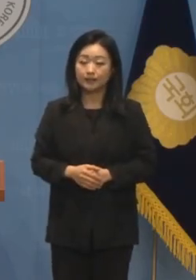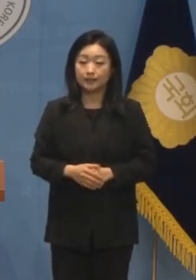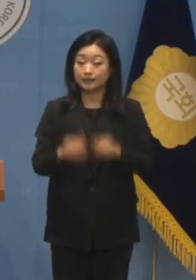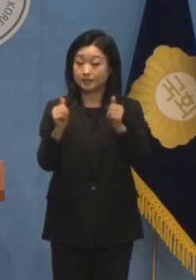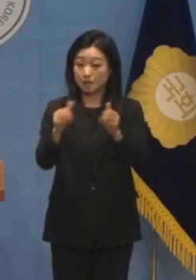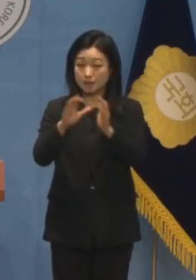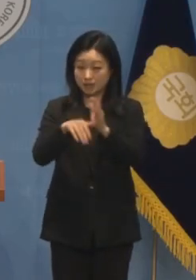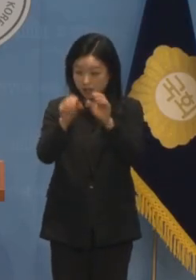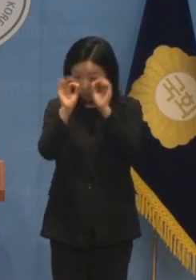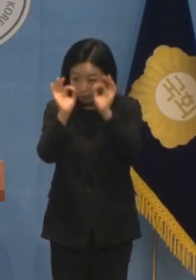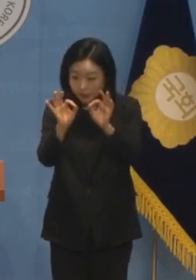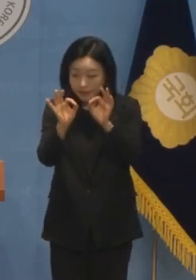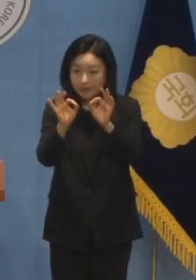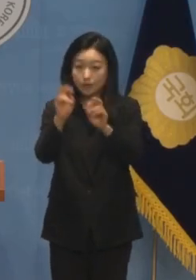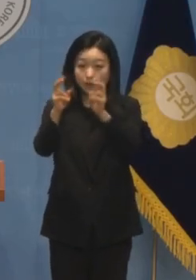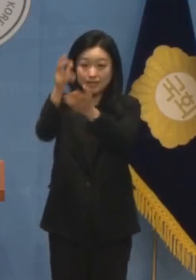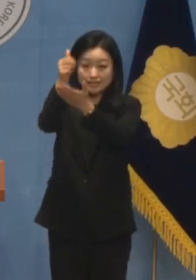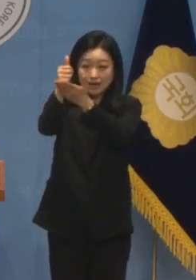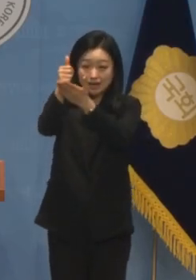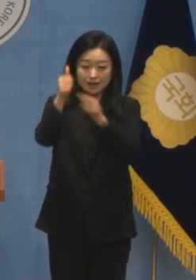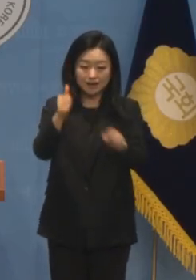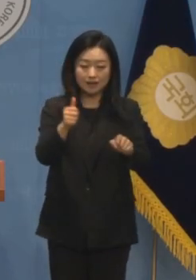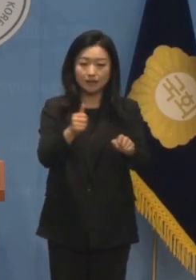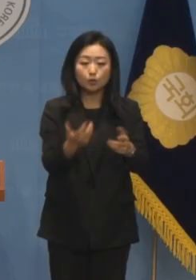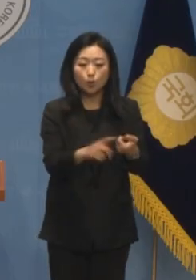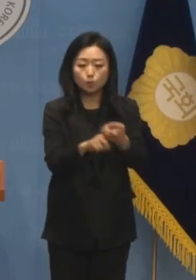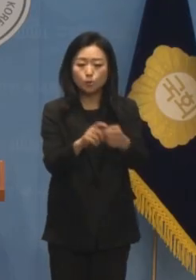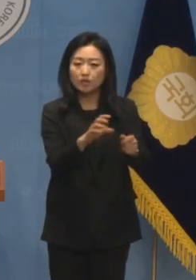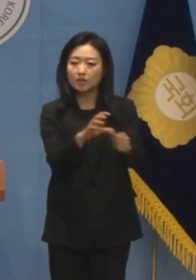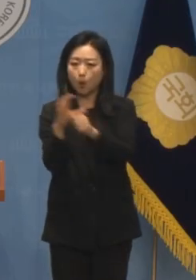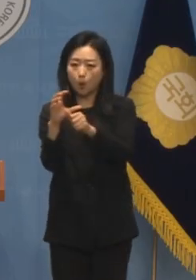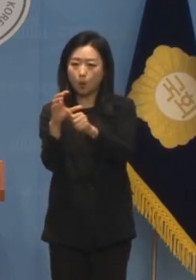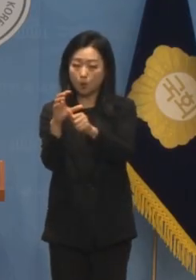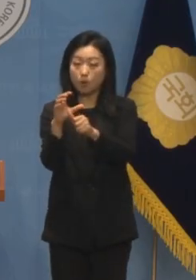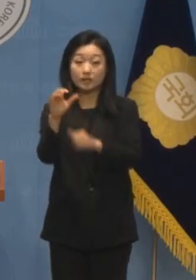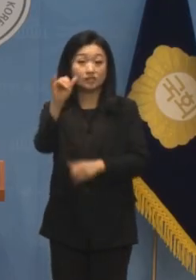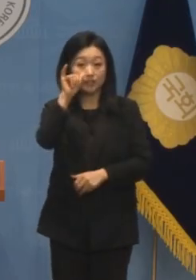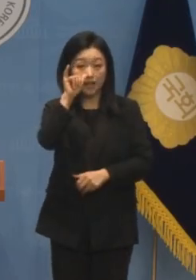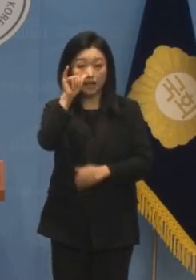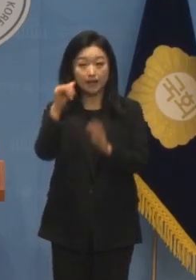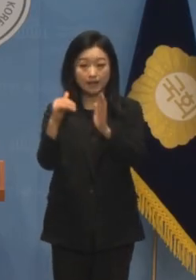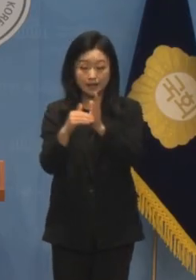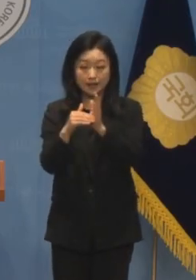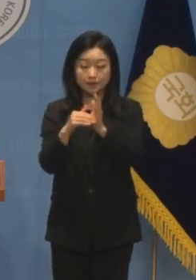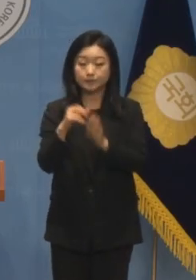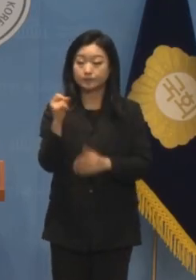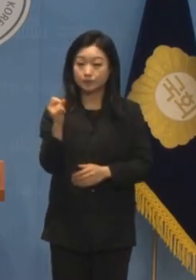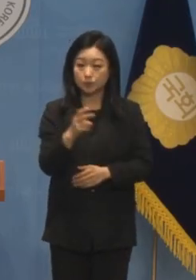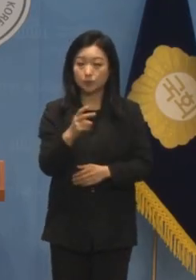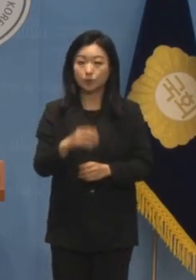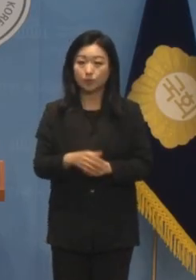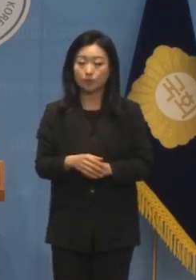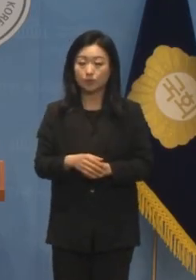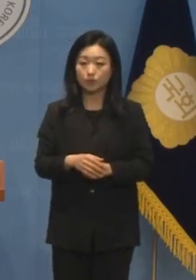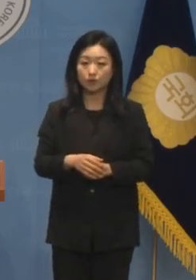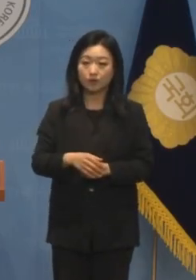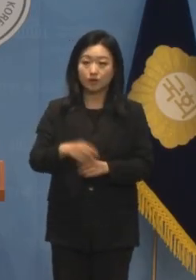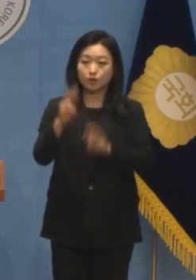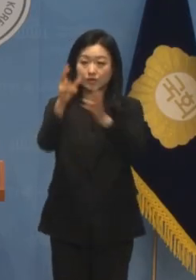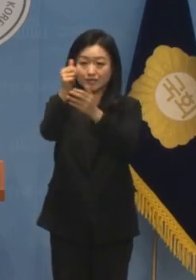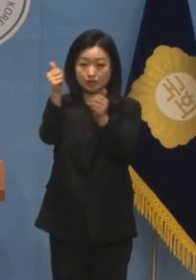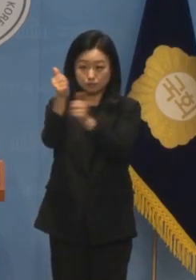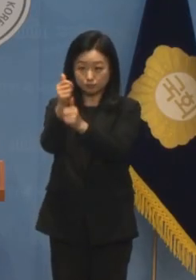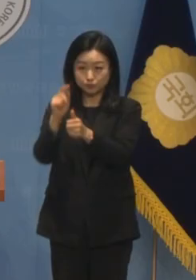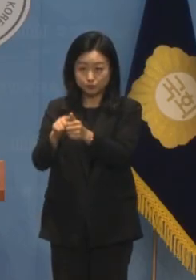공판에서 허 회장 측은 한국노총을 이용한 상황에 불가피했음을 강조했고 백승천 전무는 증인 본인